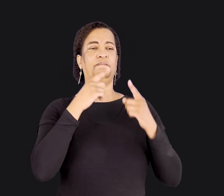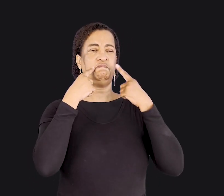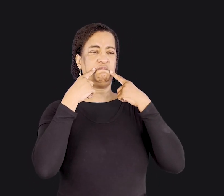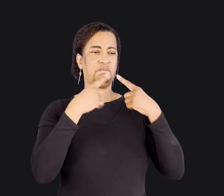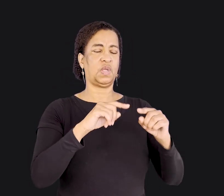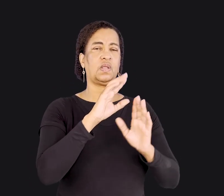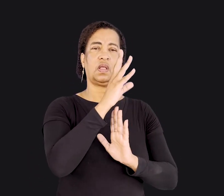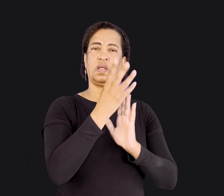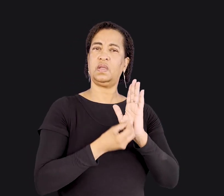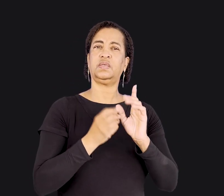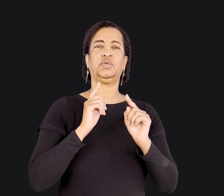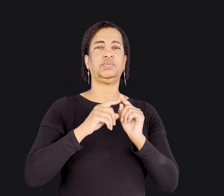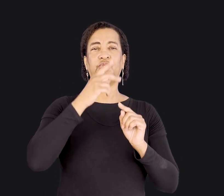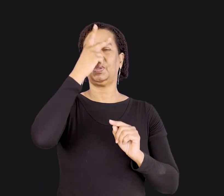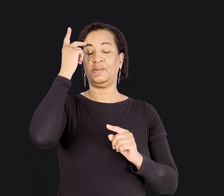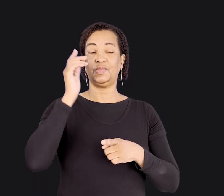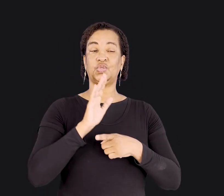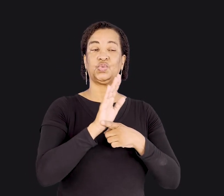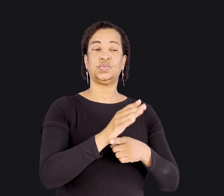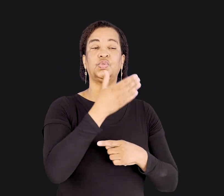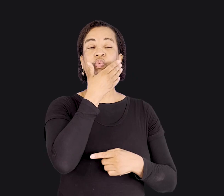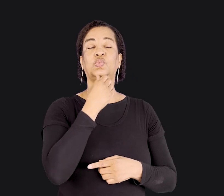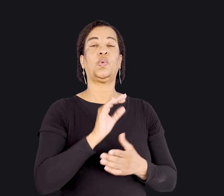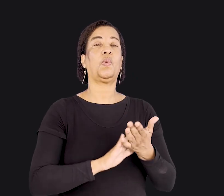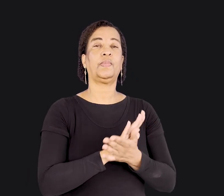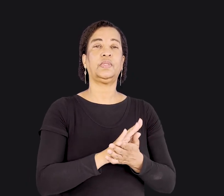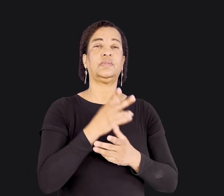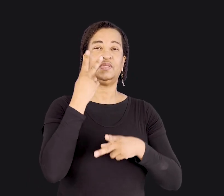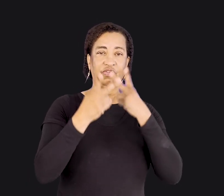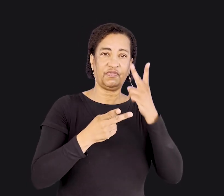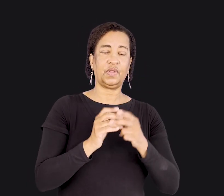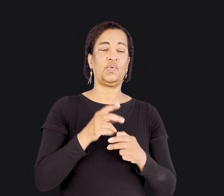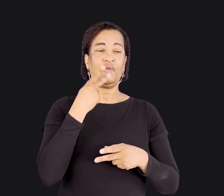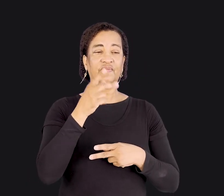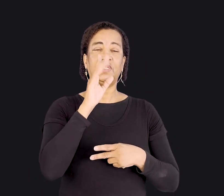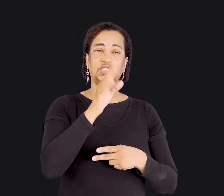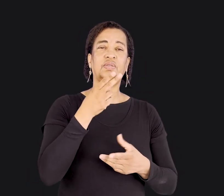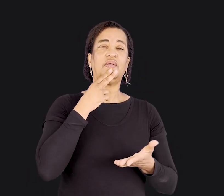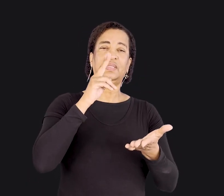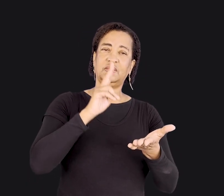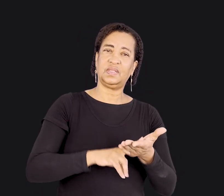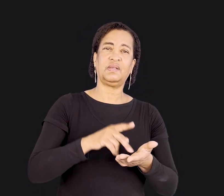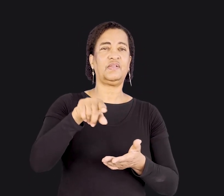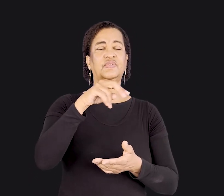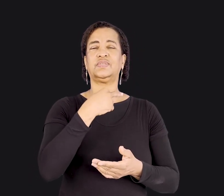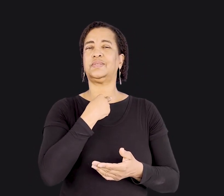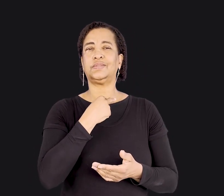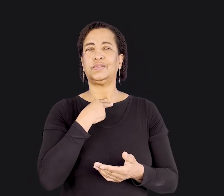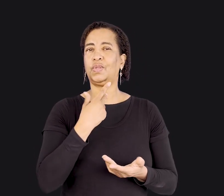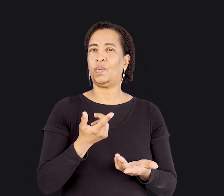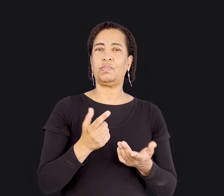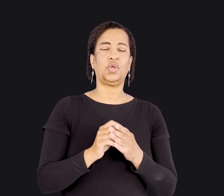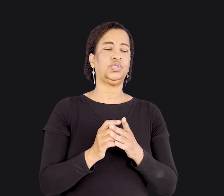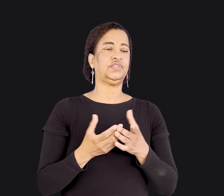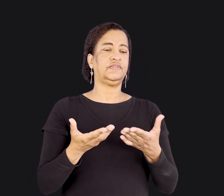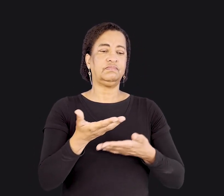repreendeu a igreja porque ninguém julgou aquele homem e disse assim, já lhes disse por carta que vocês não devem associar-se com